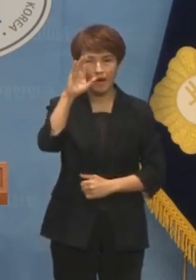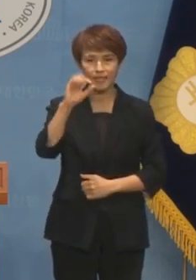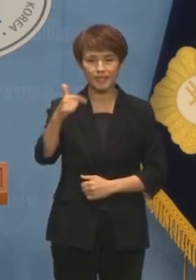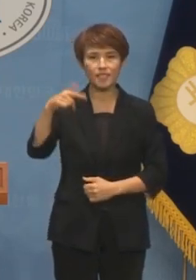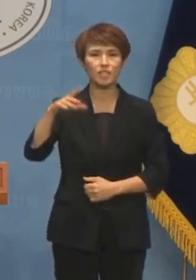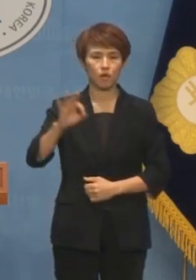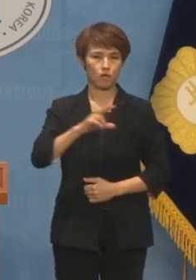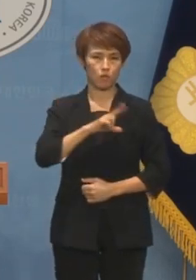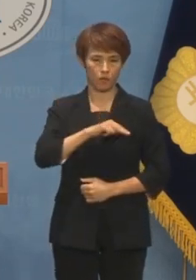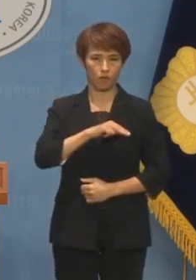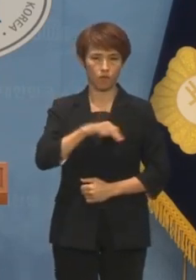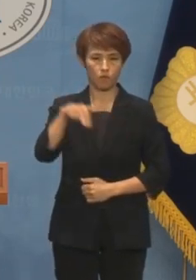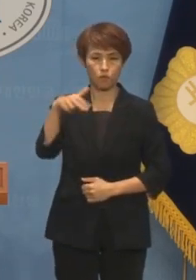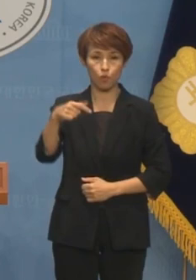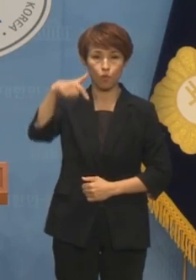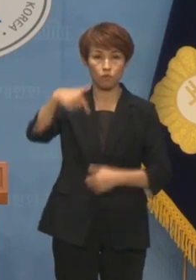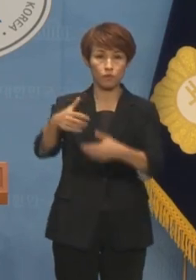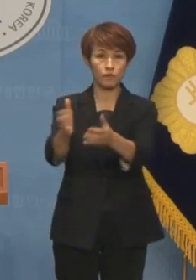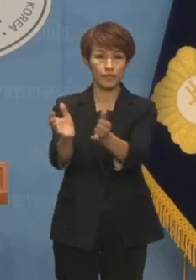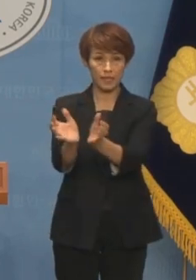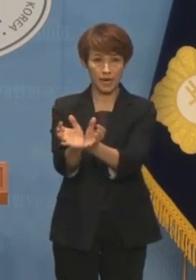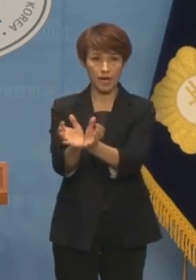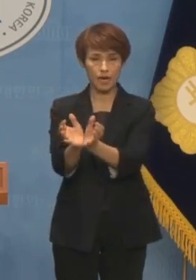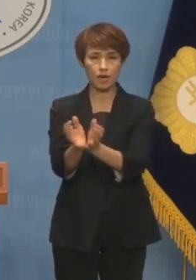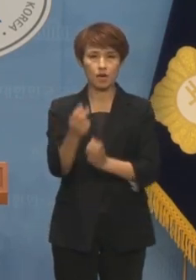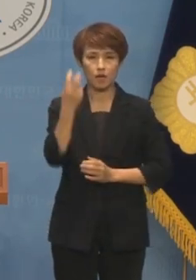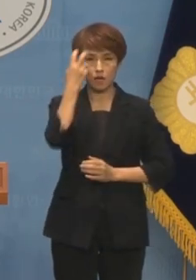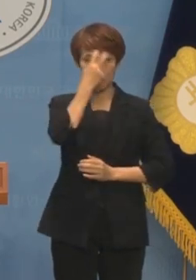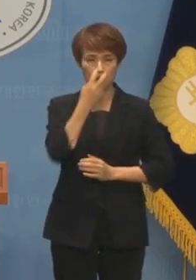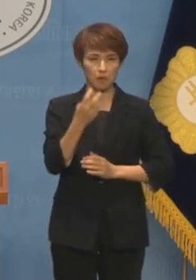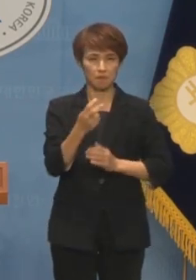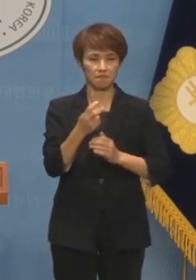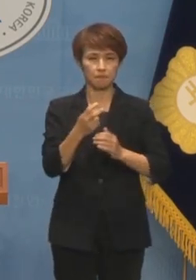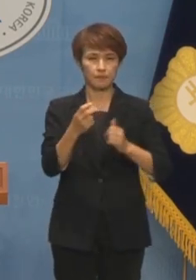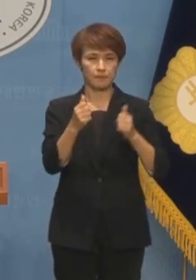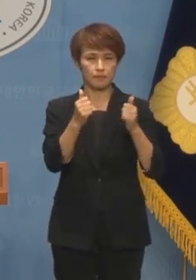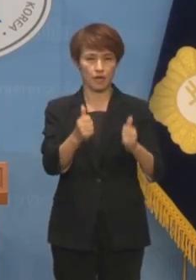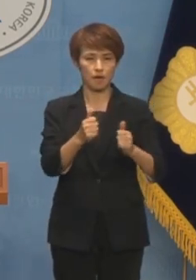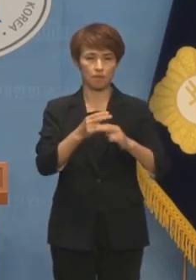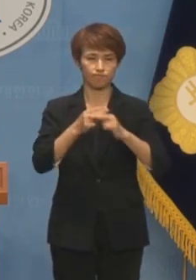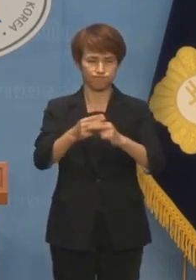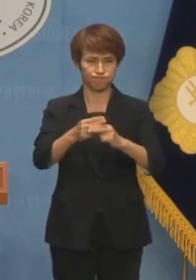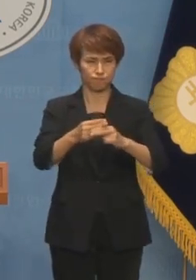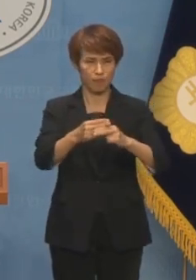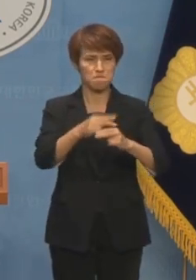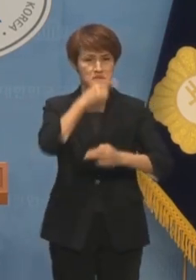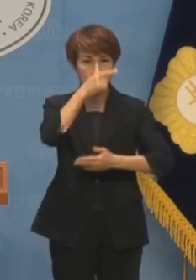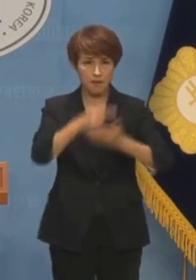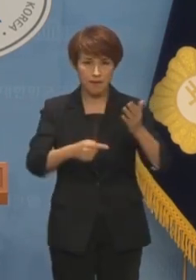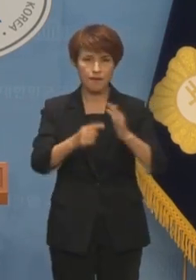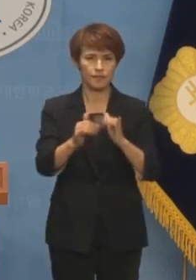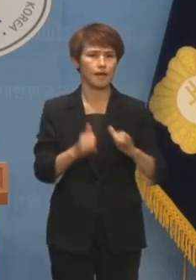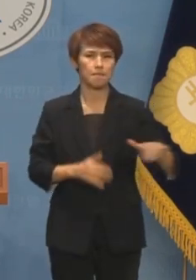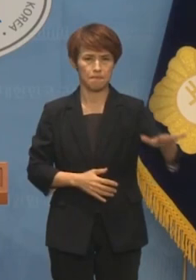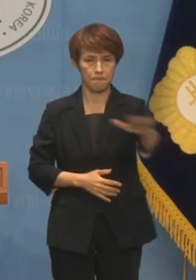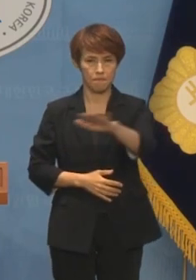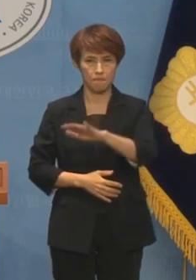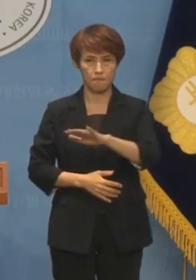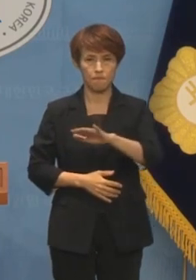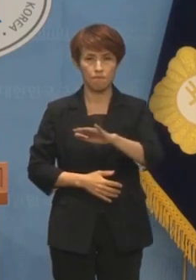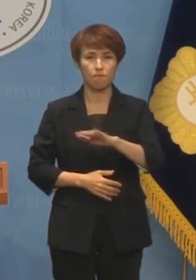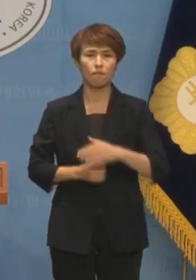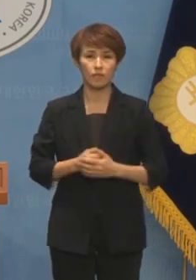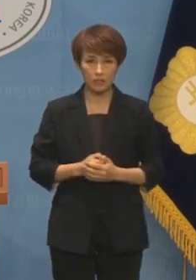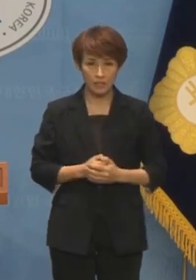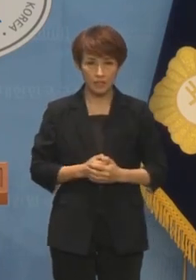조국 혁신당의 검찰 독재 정권으로부터 피해를 보신 분들, 그리고 그냥 피해를 본 게 아니라